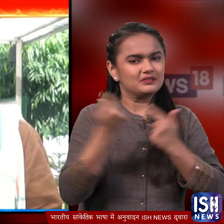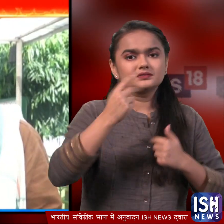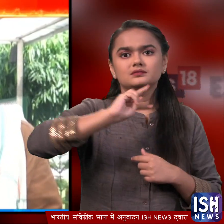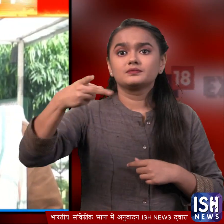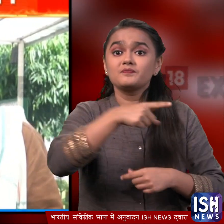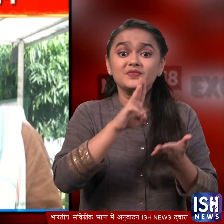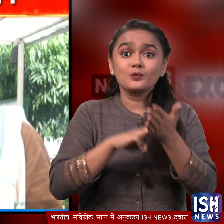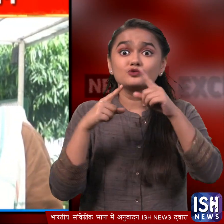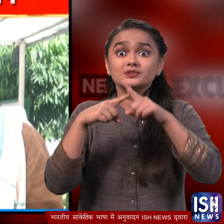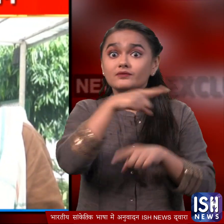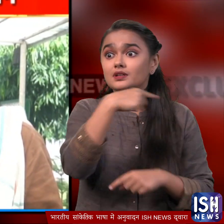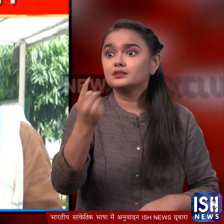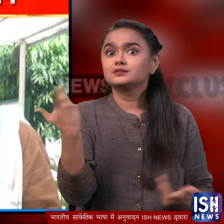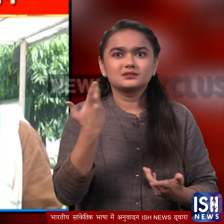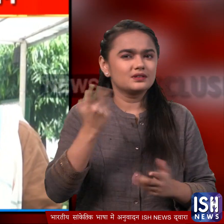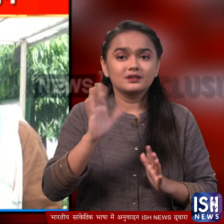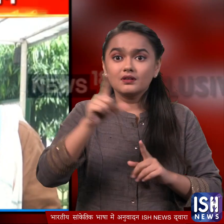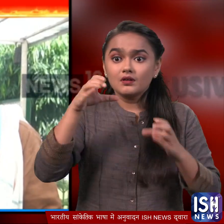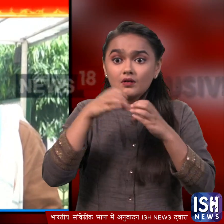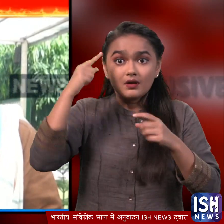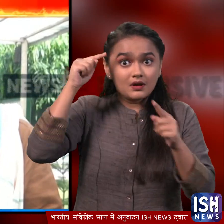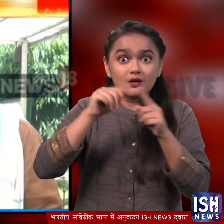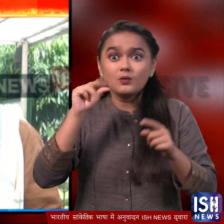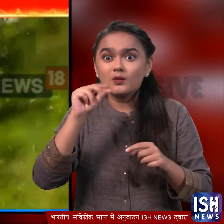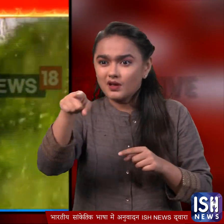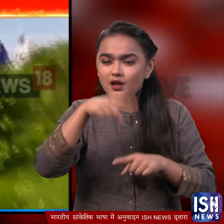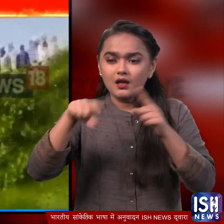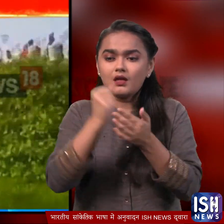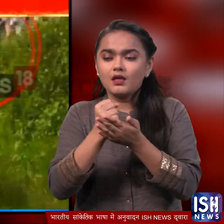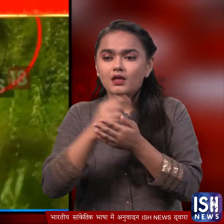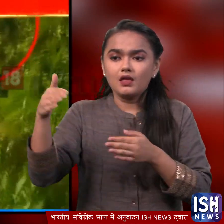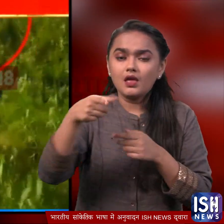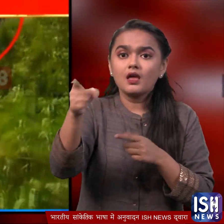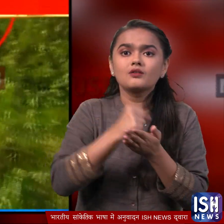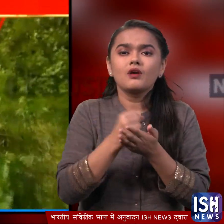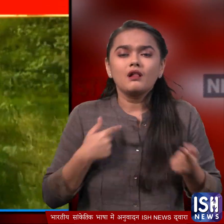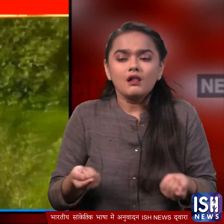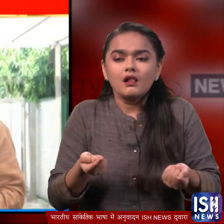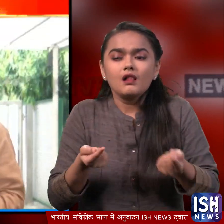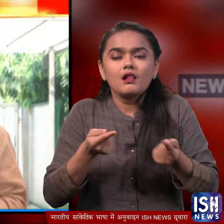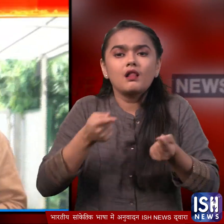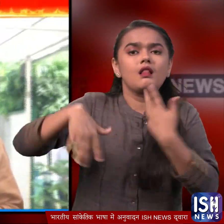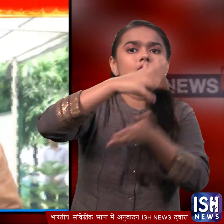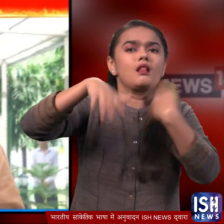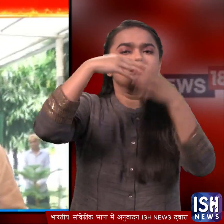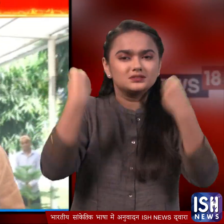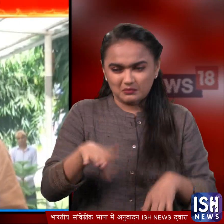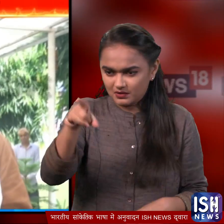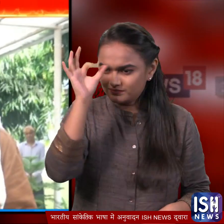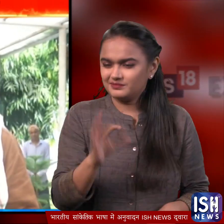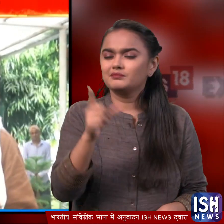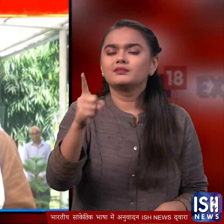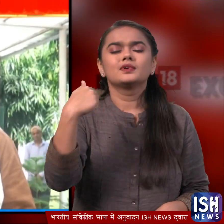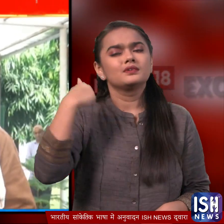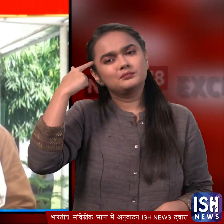और उसके नेता मनोज तिवारी ने आरोप लगाया कि विपक्ष लखीमपुर कांड के बहाने प्रदेश का माहौल बिगाड़ने की कोशिश कर रहा है। जो राजनीतिक गिद्ध बनने की